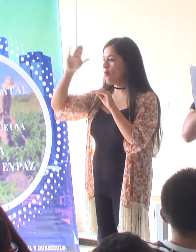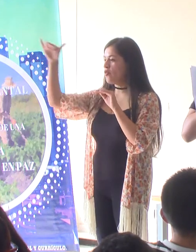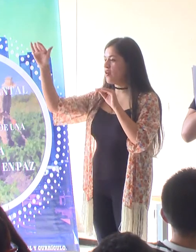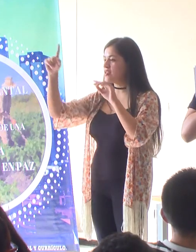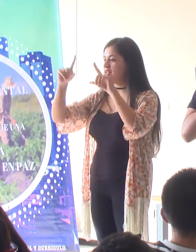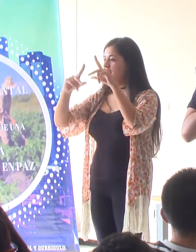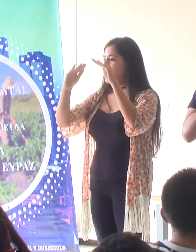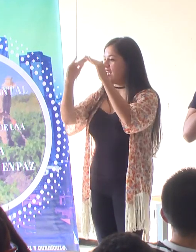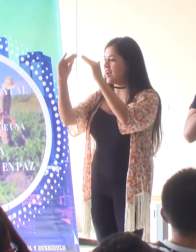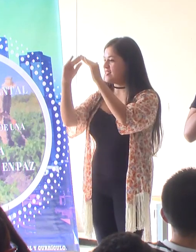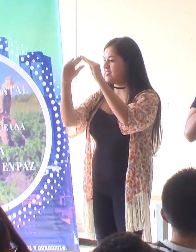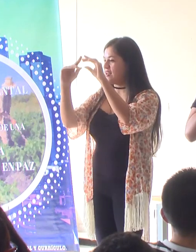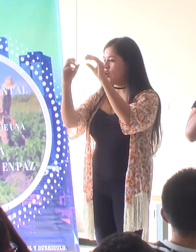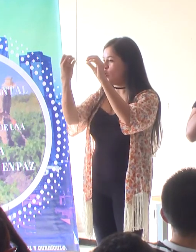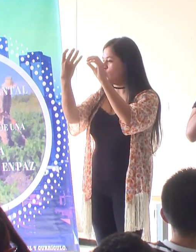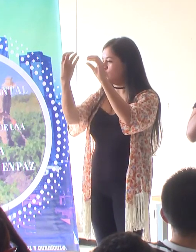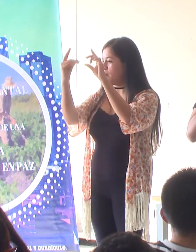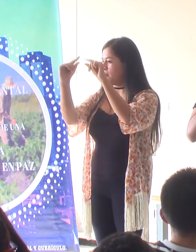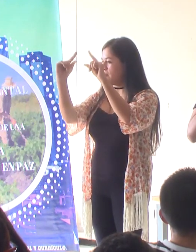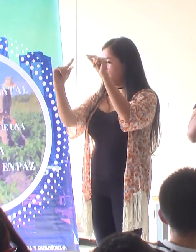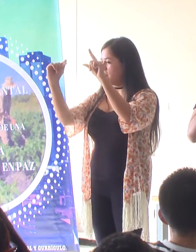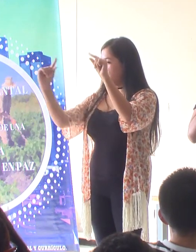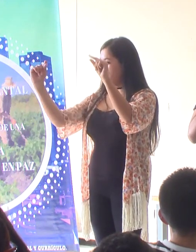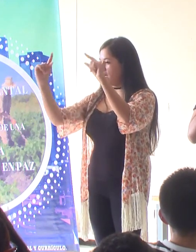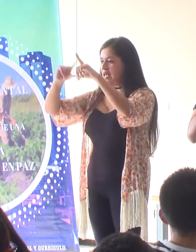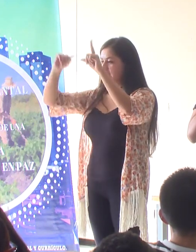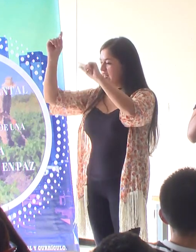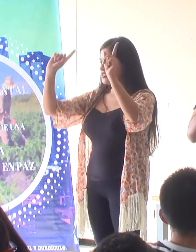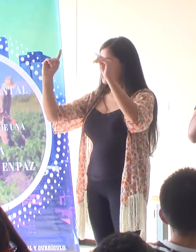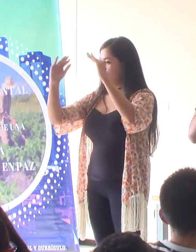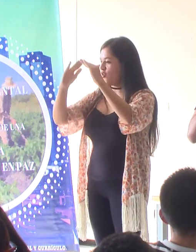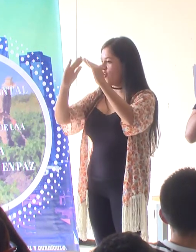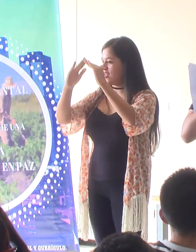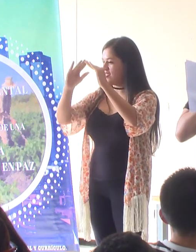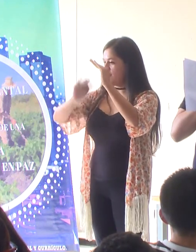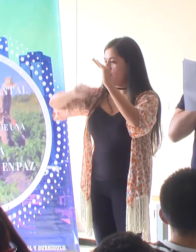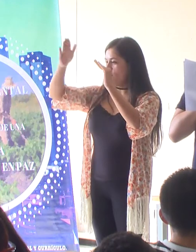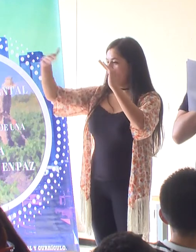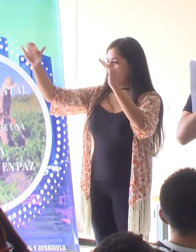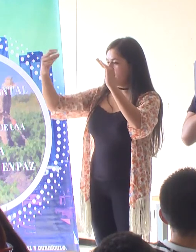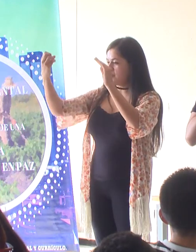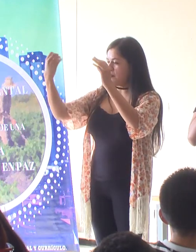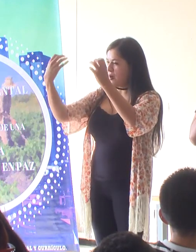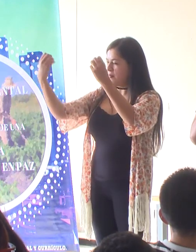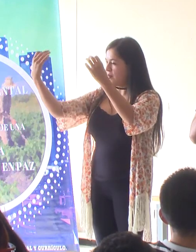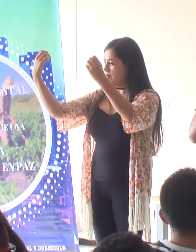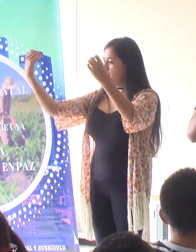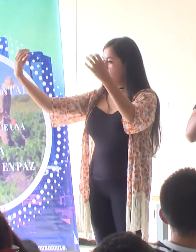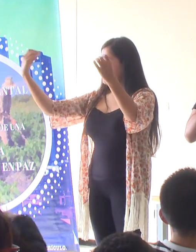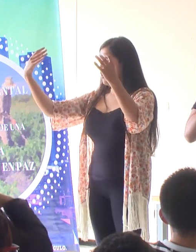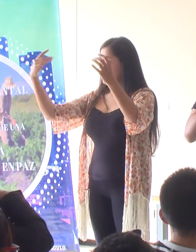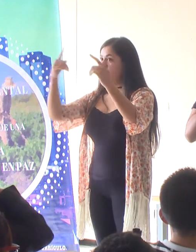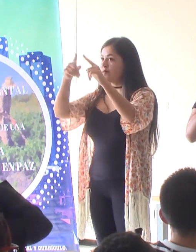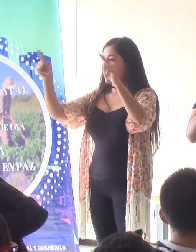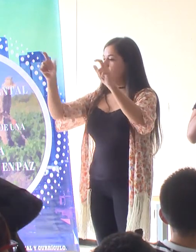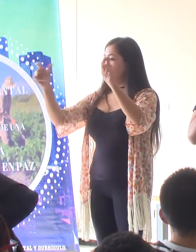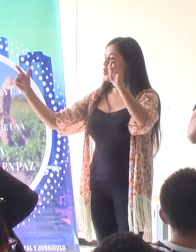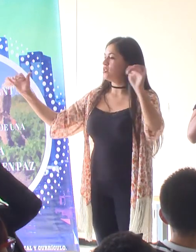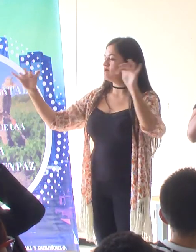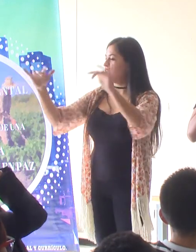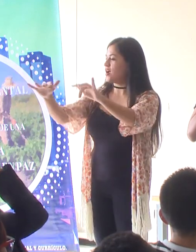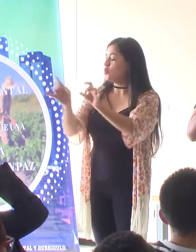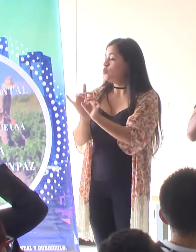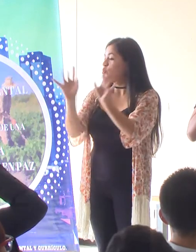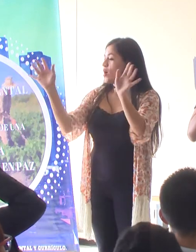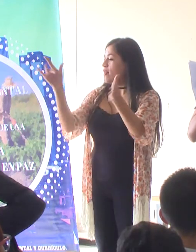mis padres otra la de mis tías y tíos que llegaron hace buen tiempo en busca de suerte a esta ciudad y